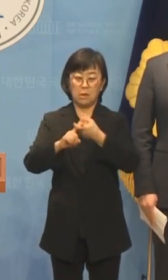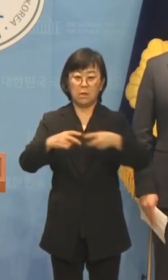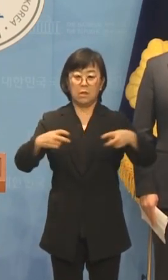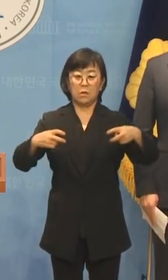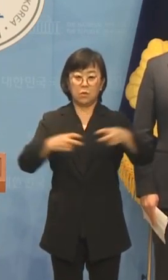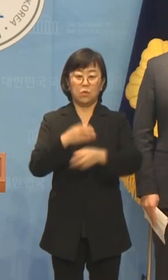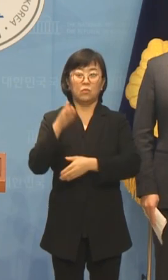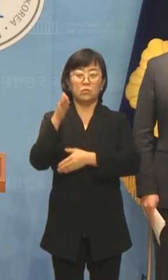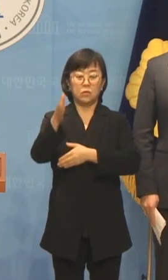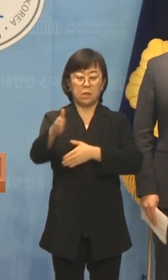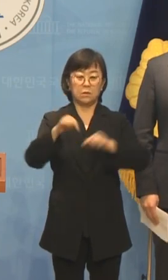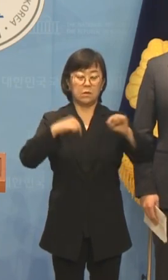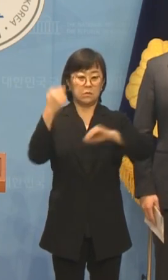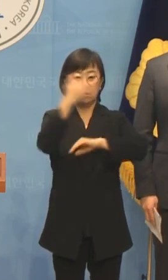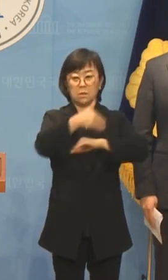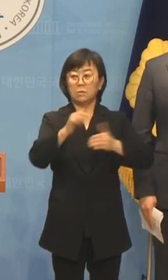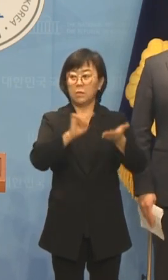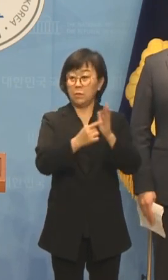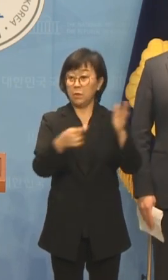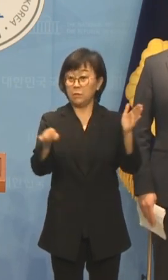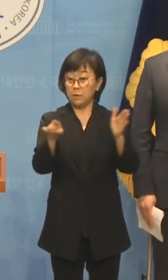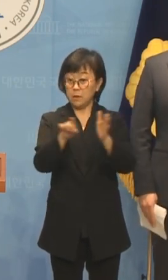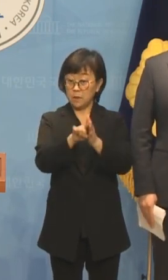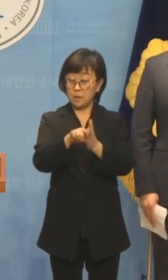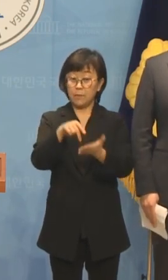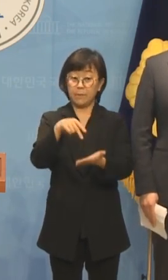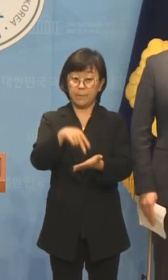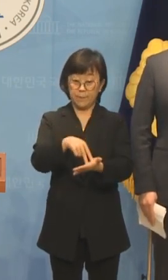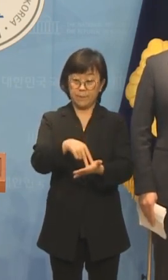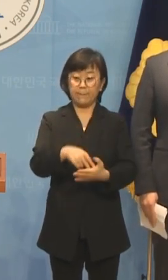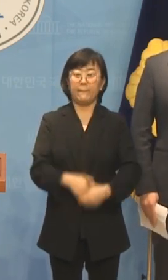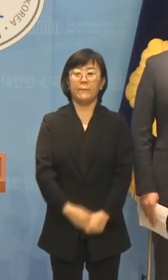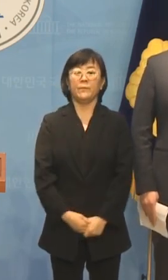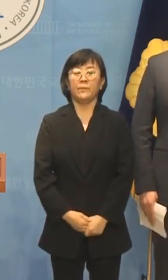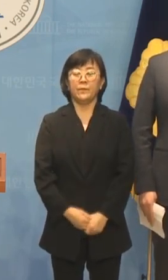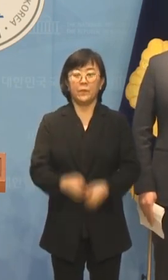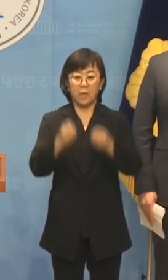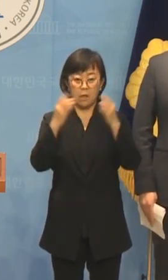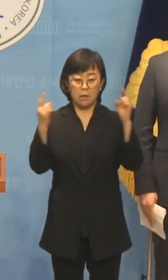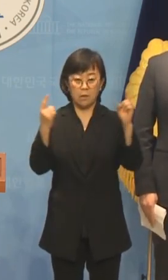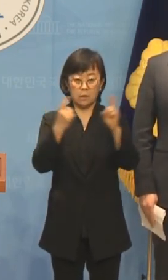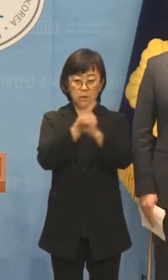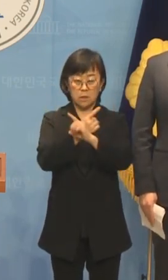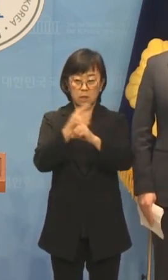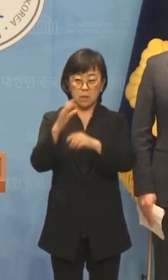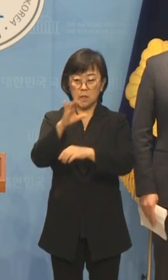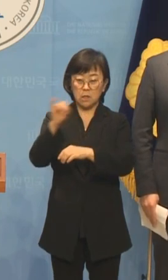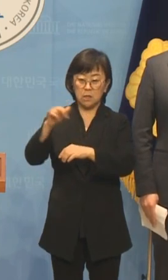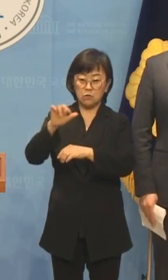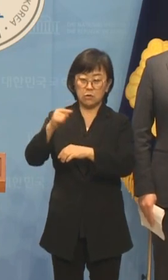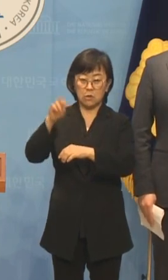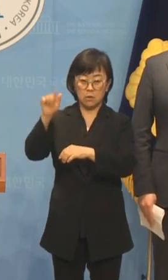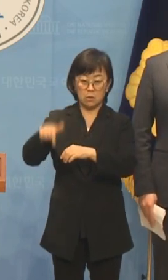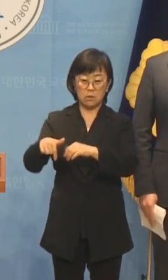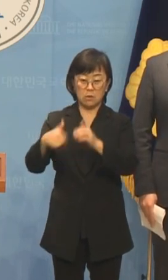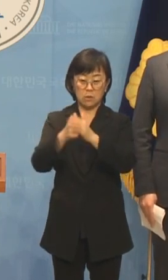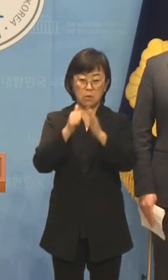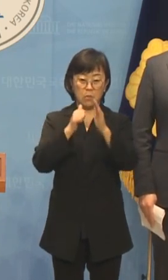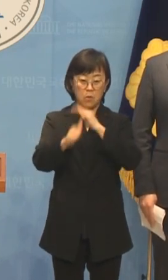분야 정책을 발표하기 위해서 한 자리에 섰는데요. 개혁신당 이준석 대표가